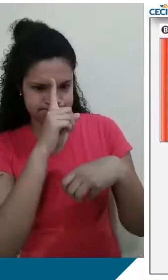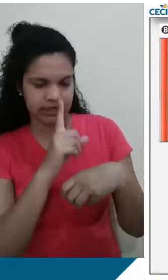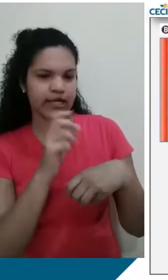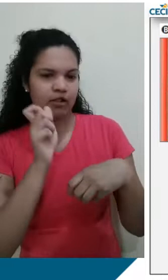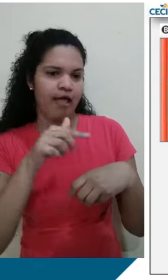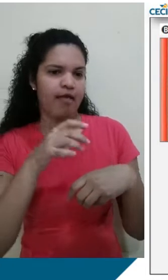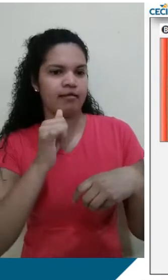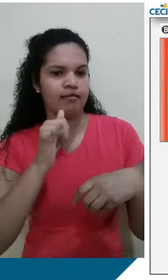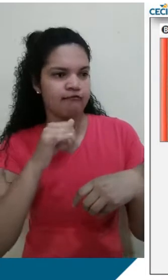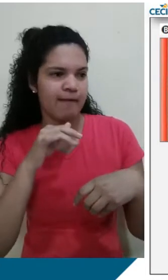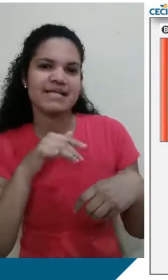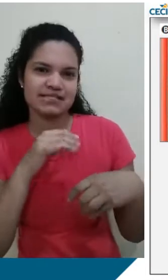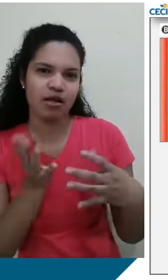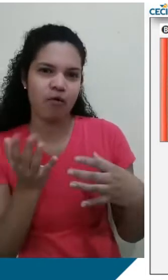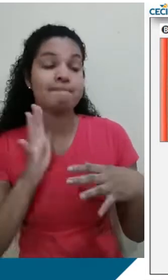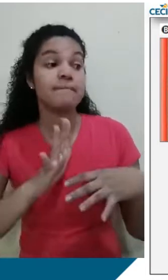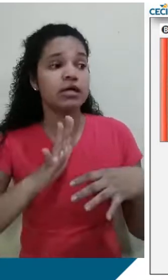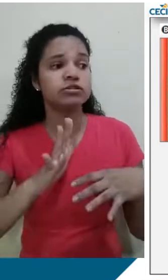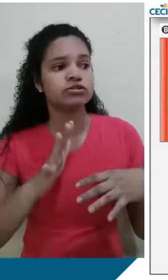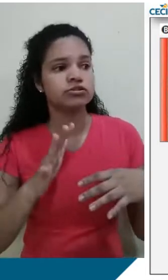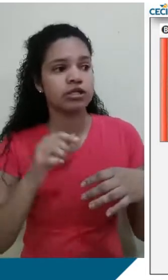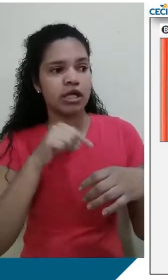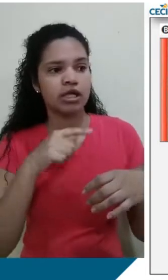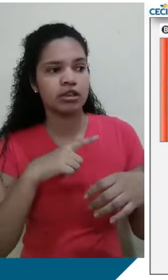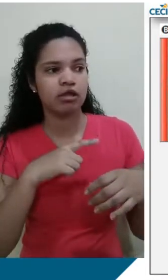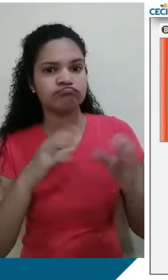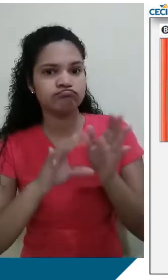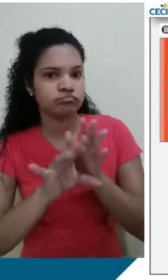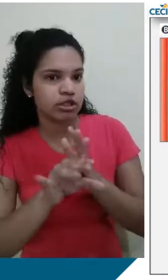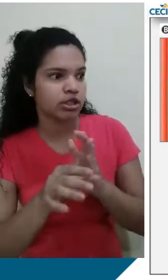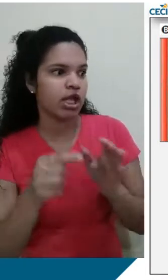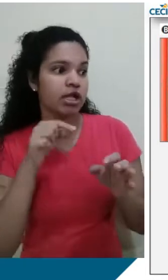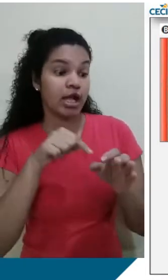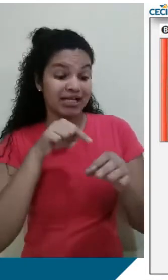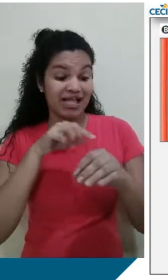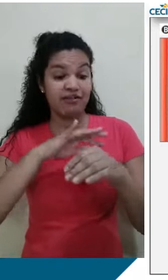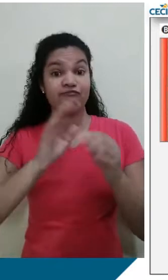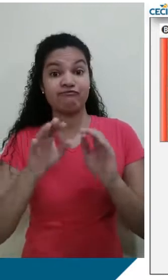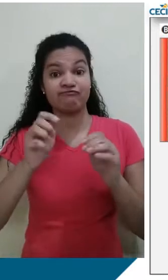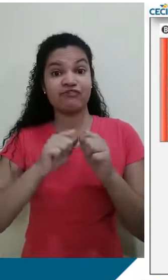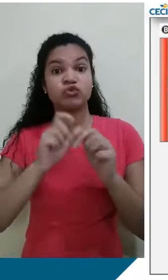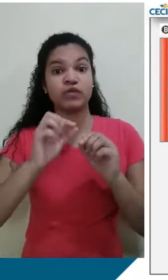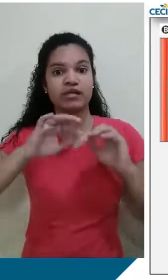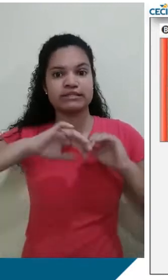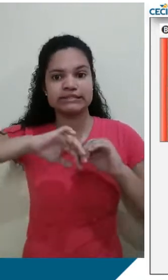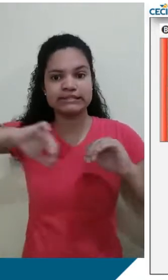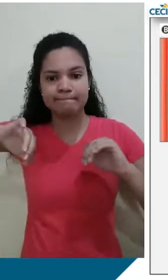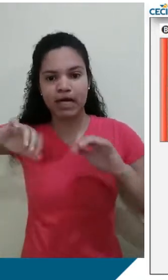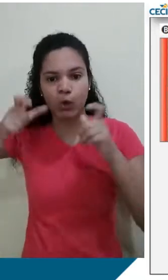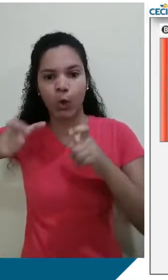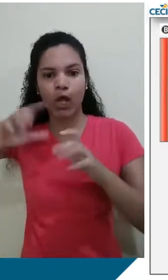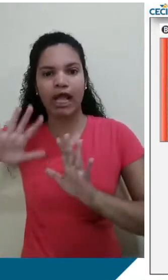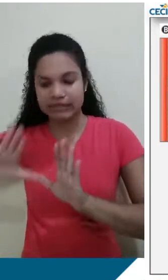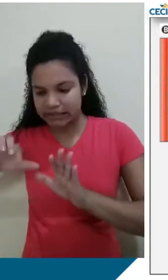de substâncias que causam um isolamento de uma determinada área do organismo. Isso faz com que um possível agente